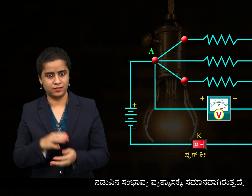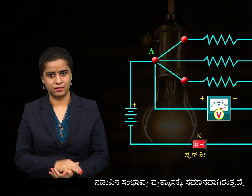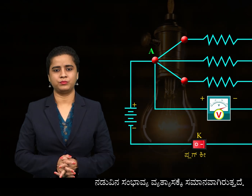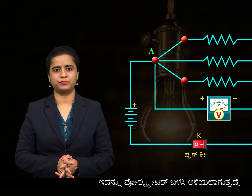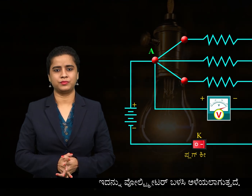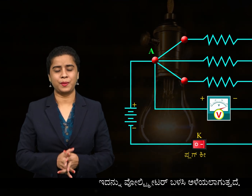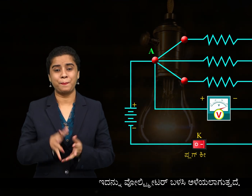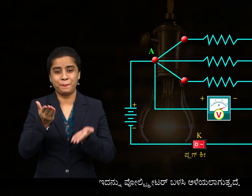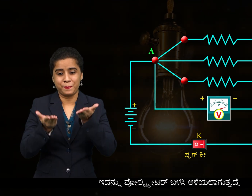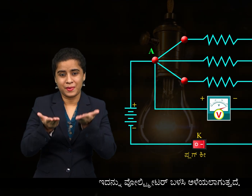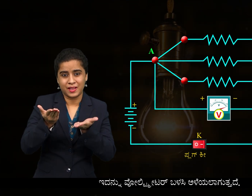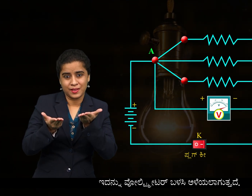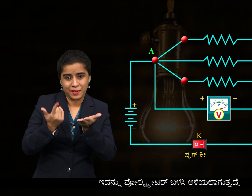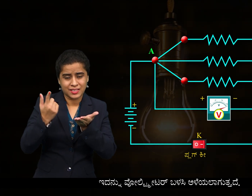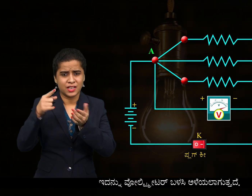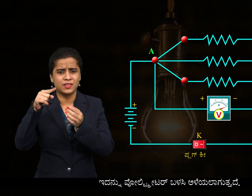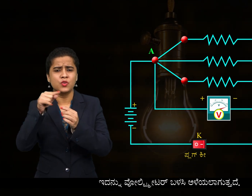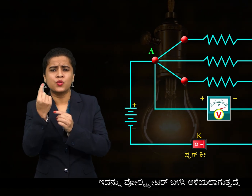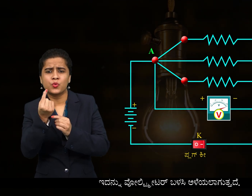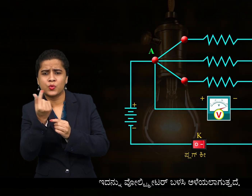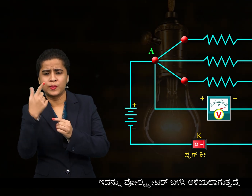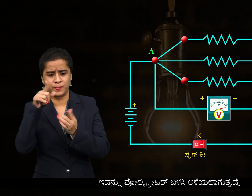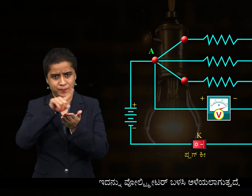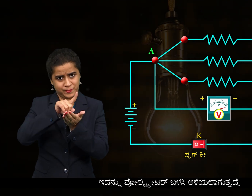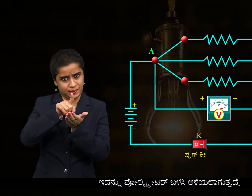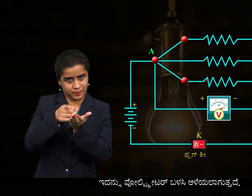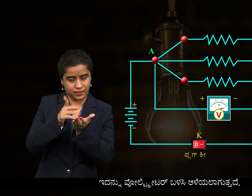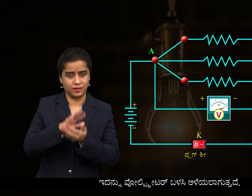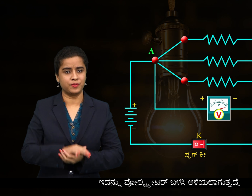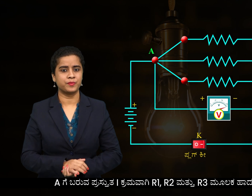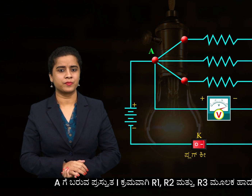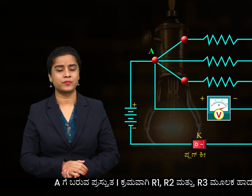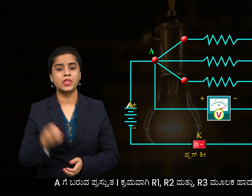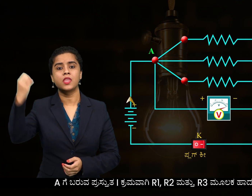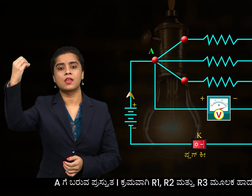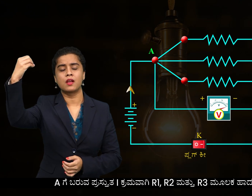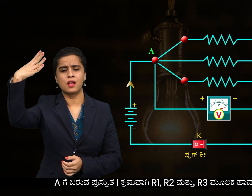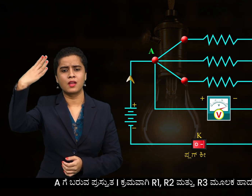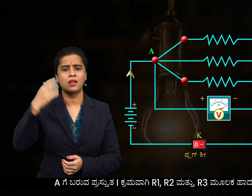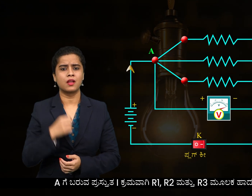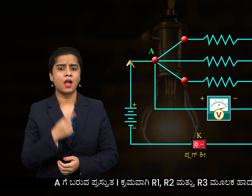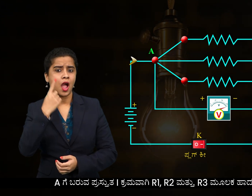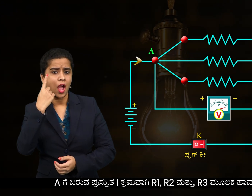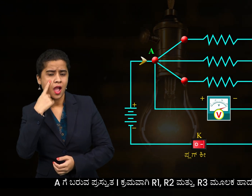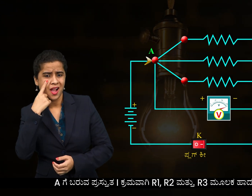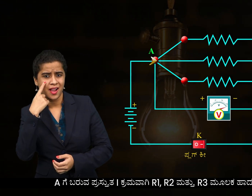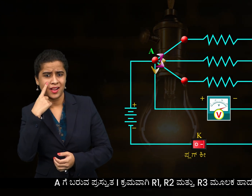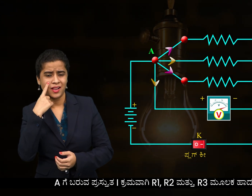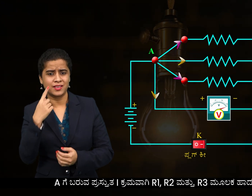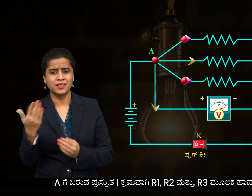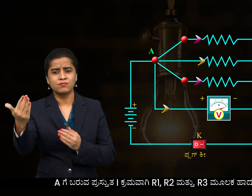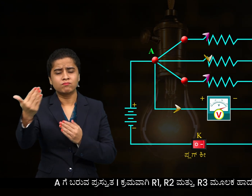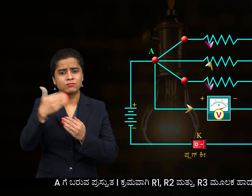ಸಮಾನವಾಗಿರುತ್ತದೆ. ಇದನ್ನು ವೋಲ್ಟ್ಮೀಟರ್ ಬಳಸಿ ಅಳೆಯಲಾಗುತ್ತದೆ. ಎಗೆ ಬರುವ ಪ್ರಸ್ತುತ